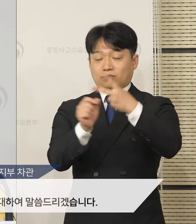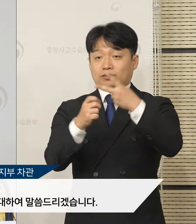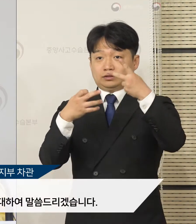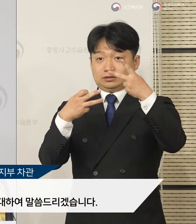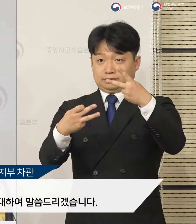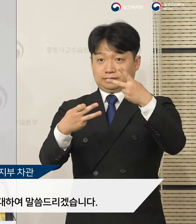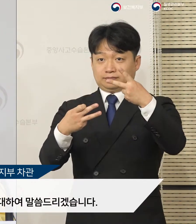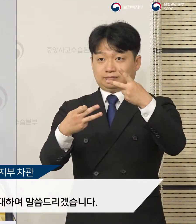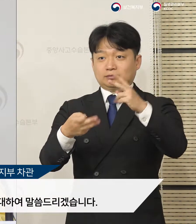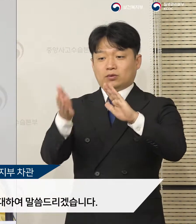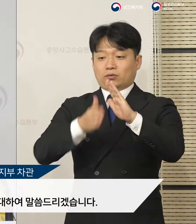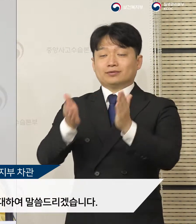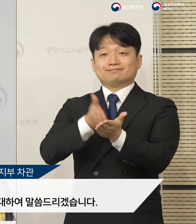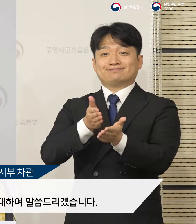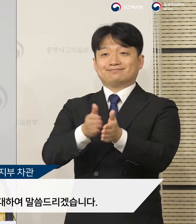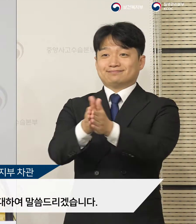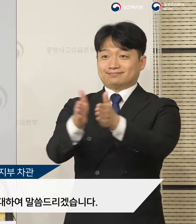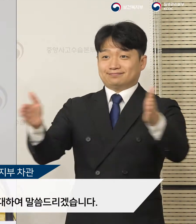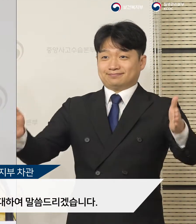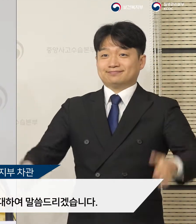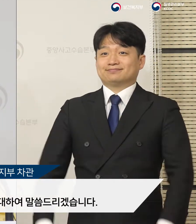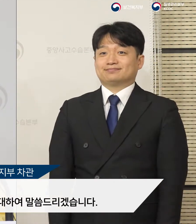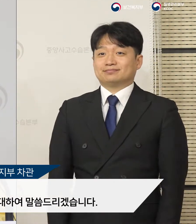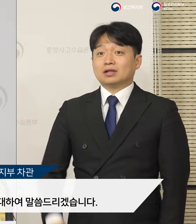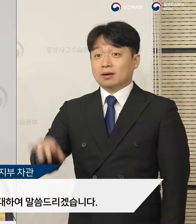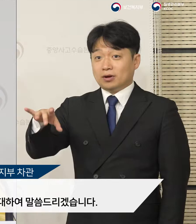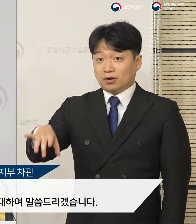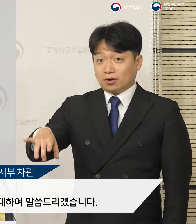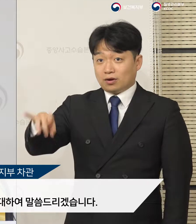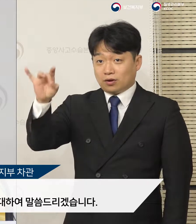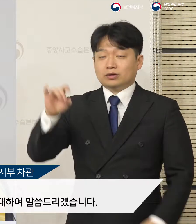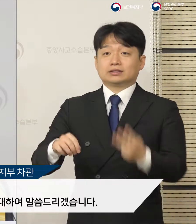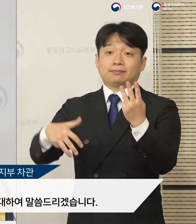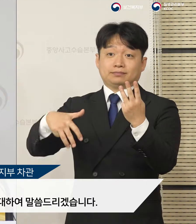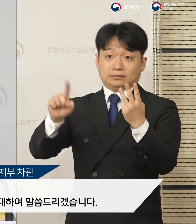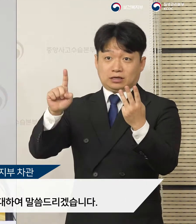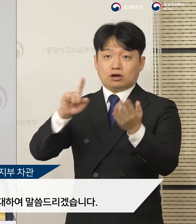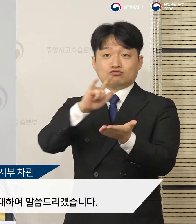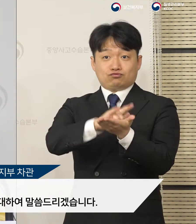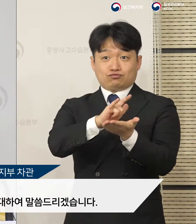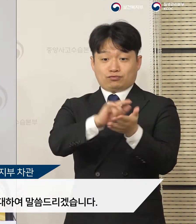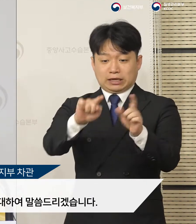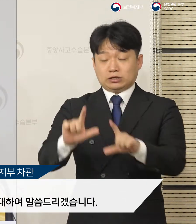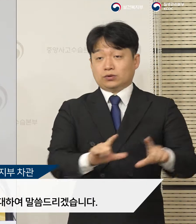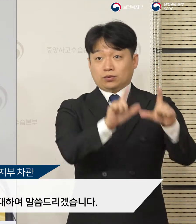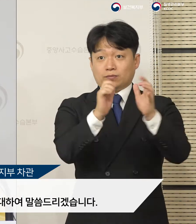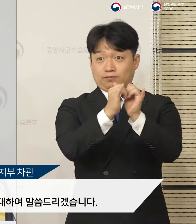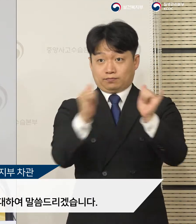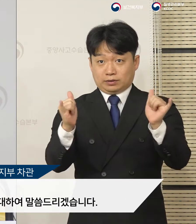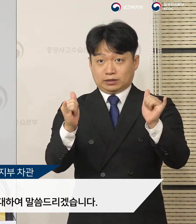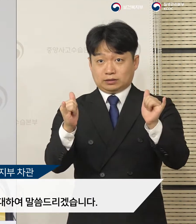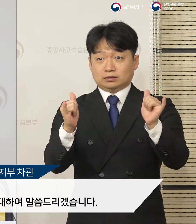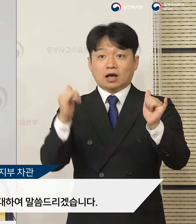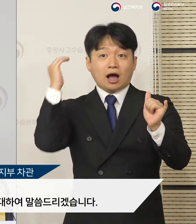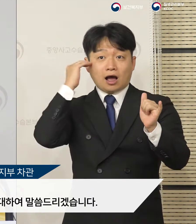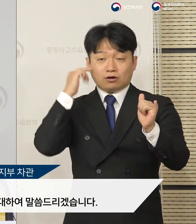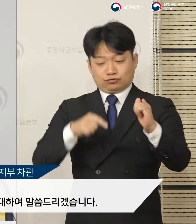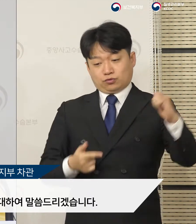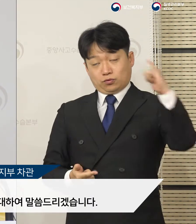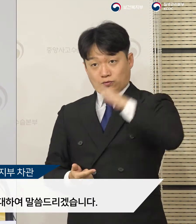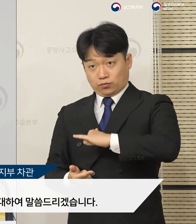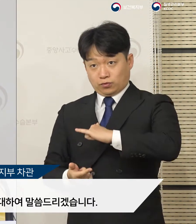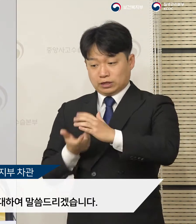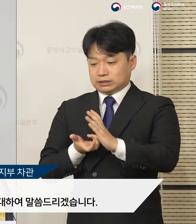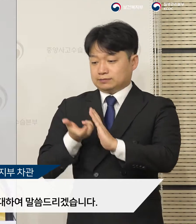2월 13일 정례 브리핑을 시작하겠습니다. 우선 제3차 우한 교민들의 입소